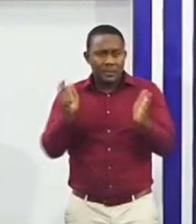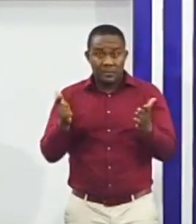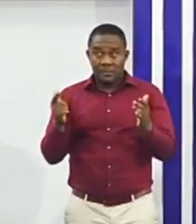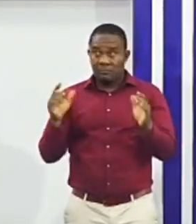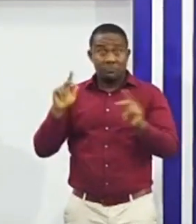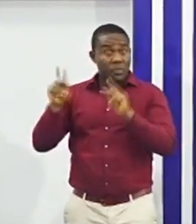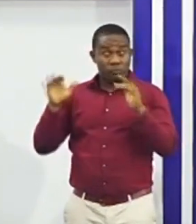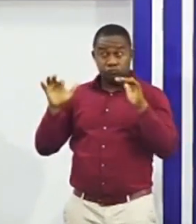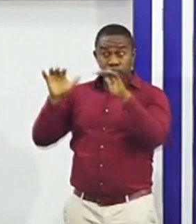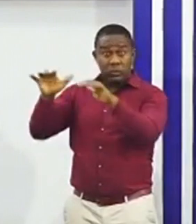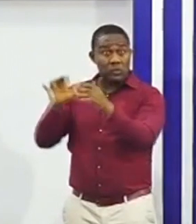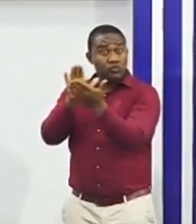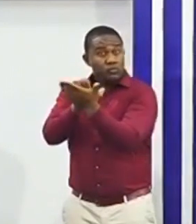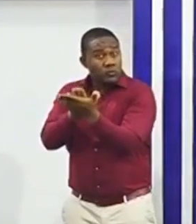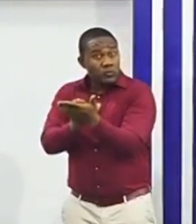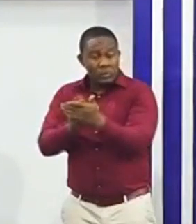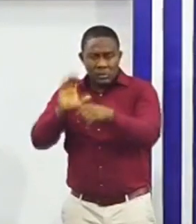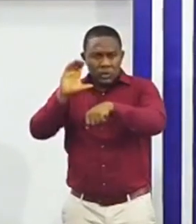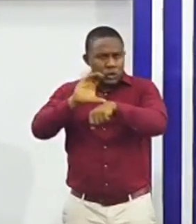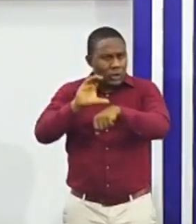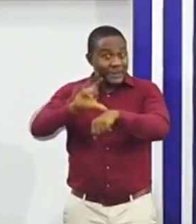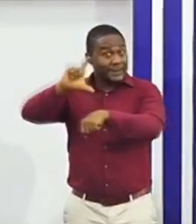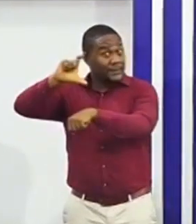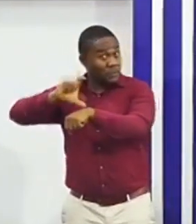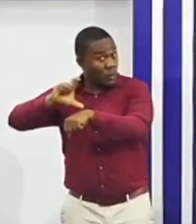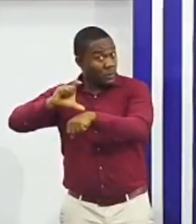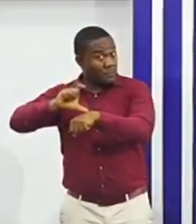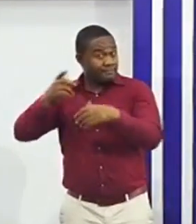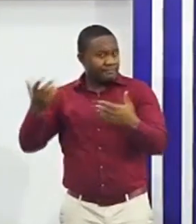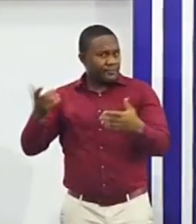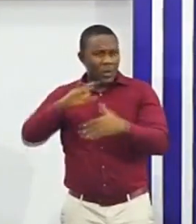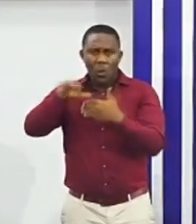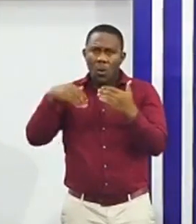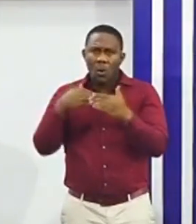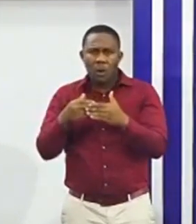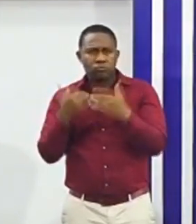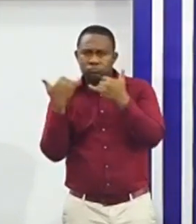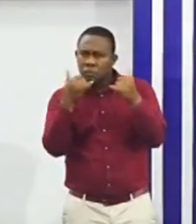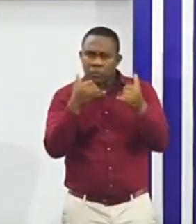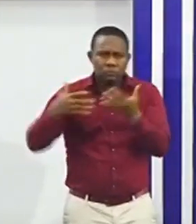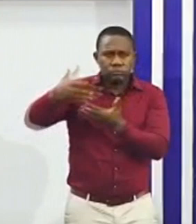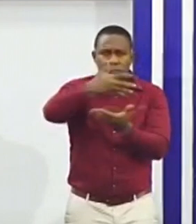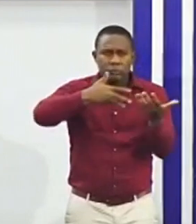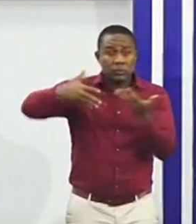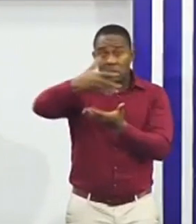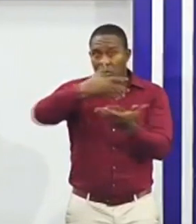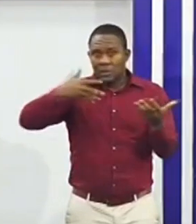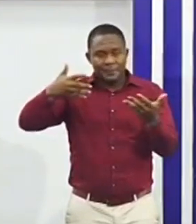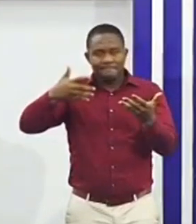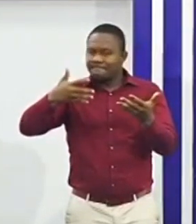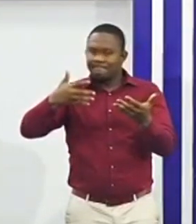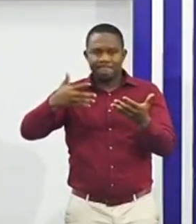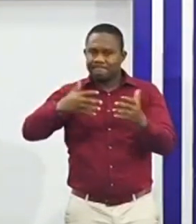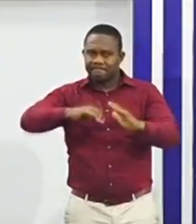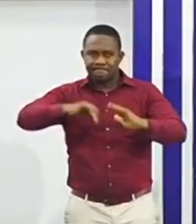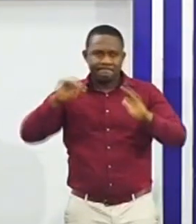weni alafia to me yele ne pe a minister of health ni ale dr patrick abuaji ona mani na kote albalbe